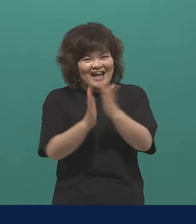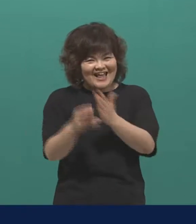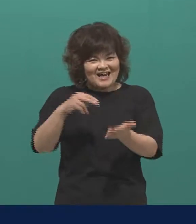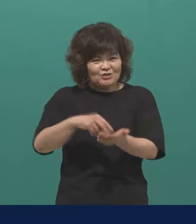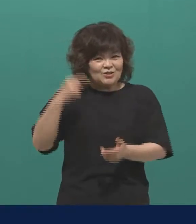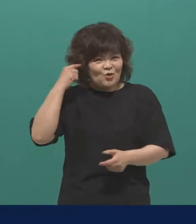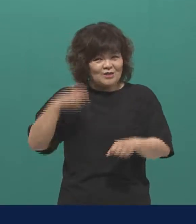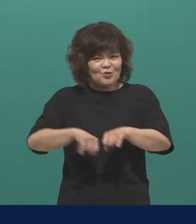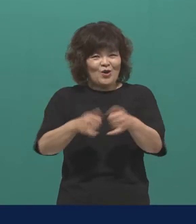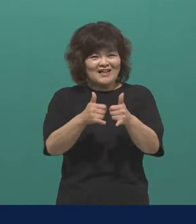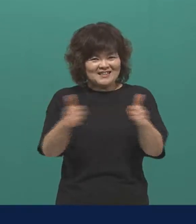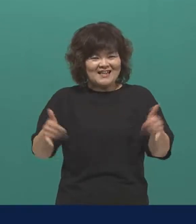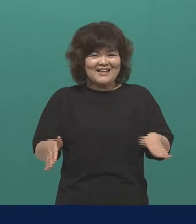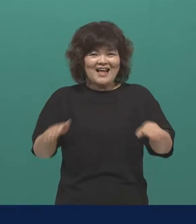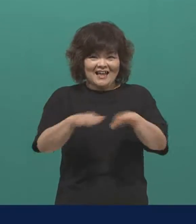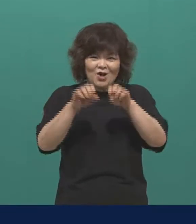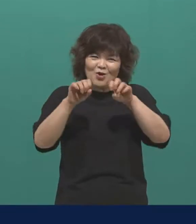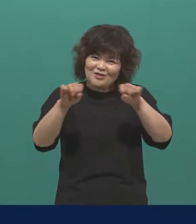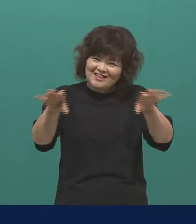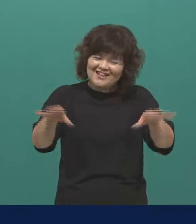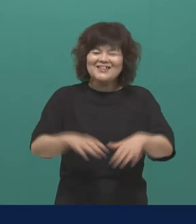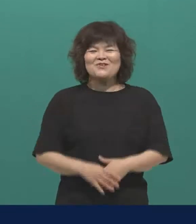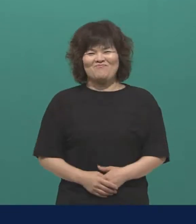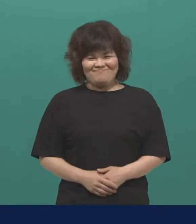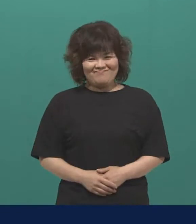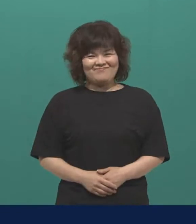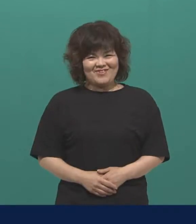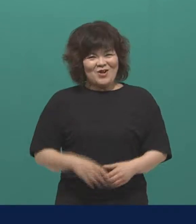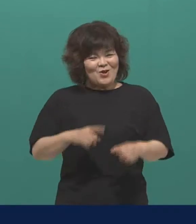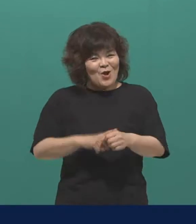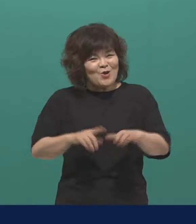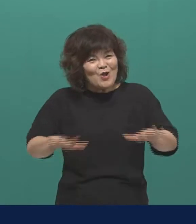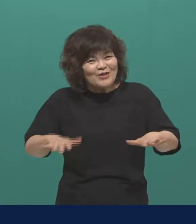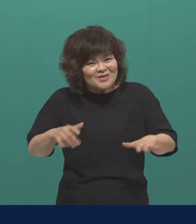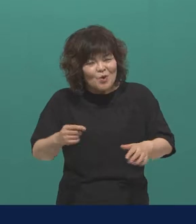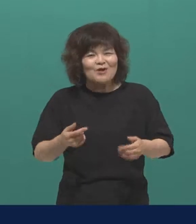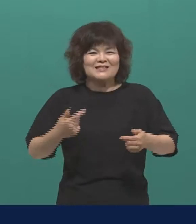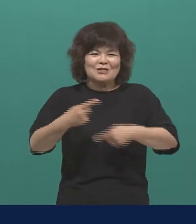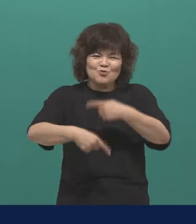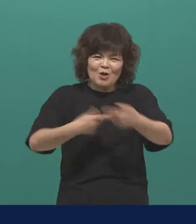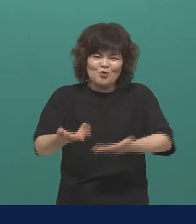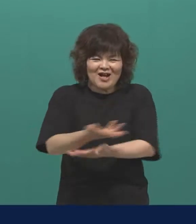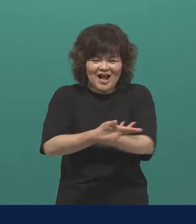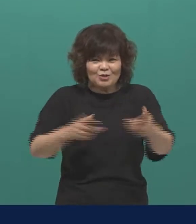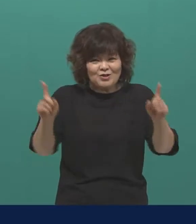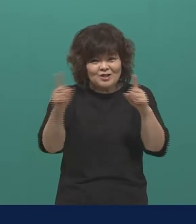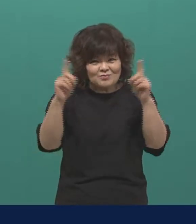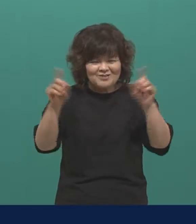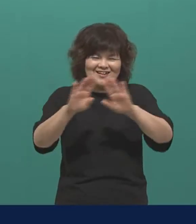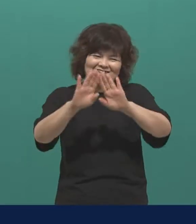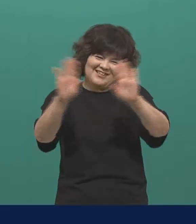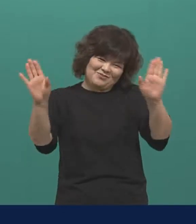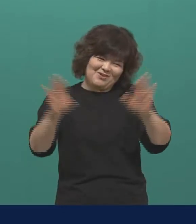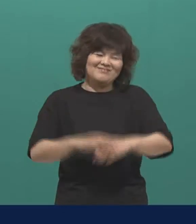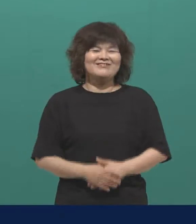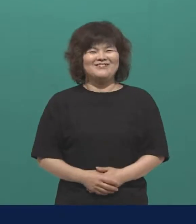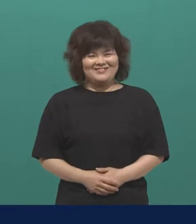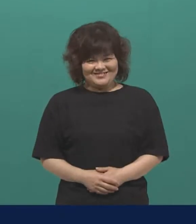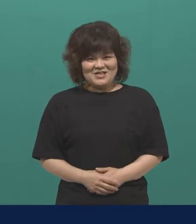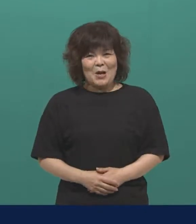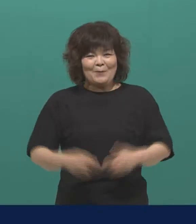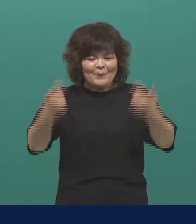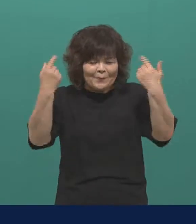続いて滋賀県立聴覚障害者センターからのお知らせです。今年も手話ふれあいフェスティバルを開催します